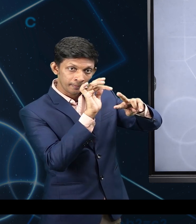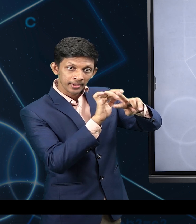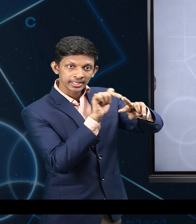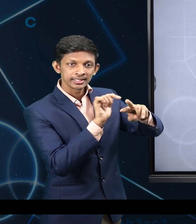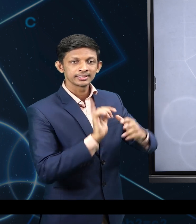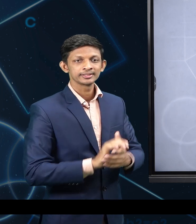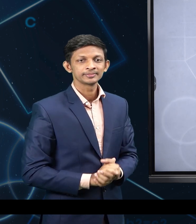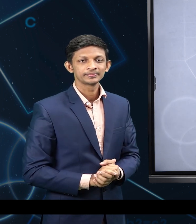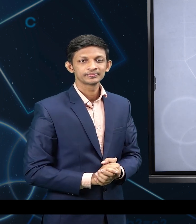ಚಾಪದ ಉದ್ದ,